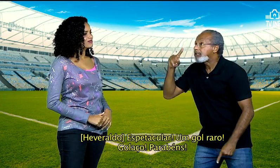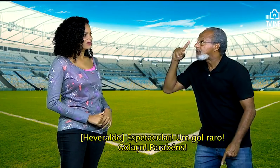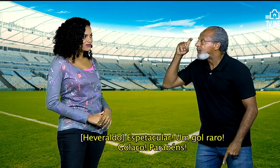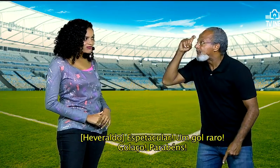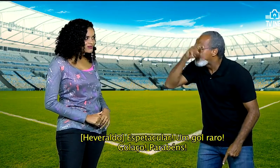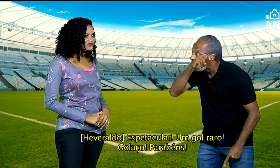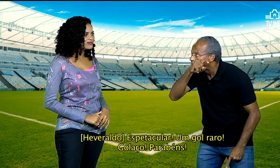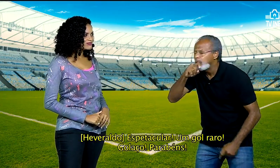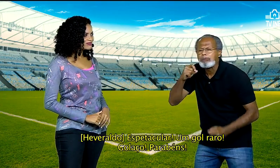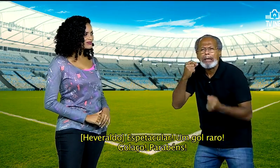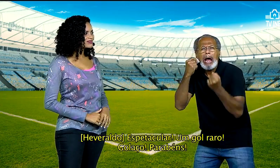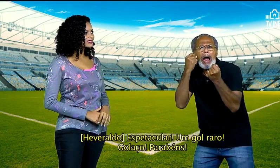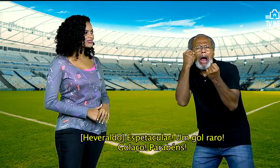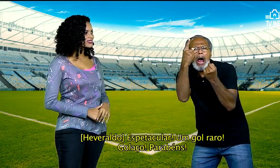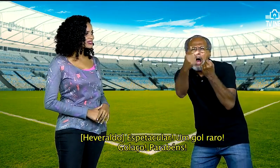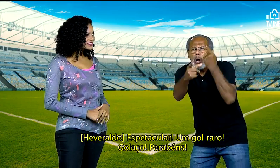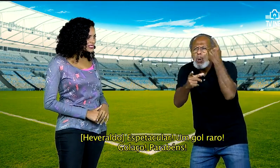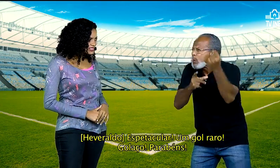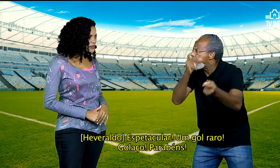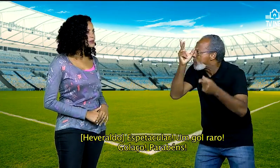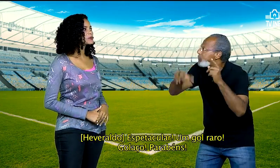Espetacular! Um gol raro, golaço!